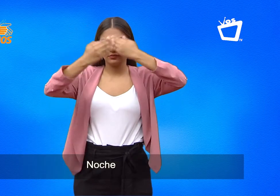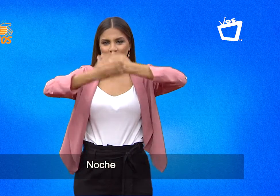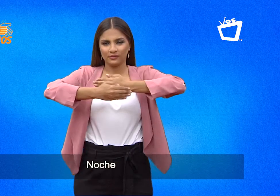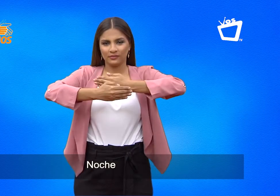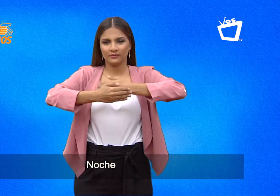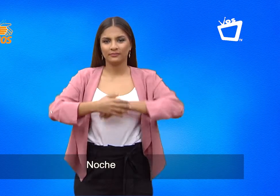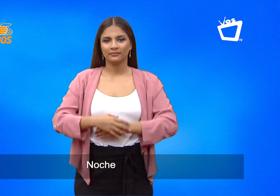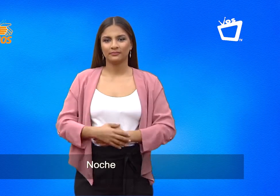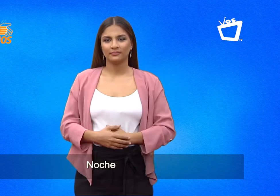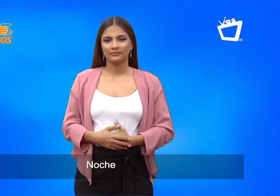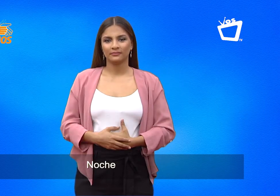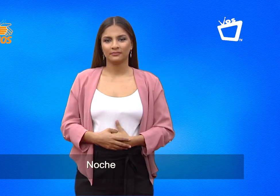Noche.